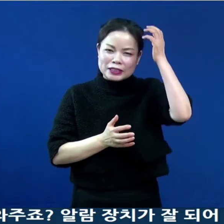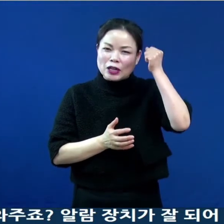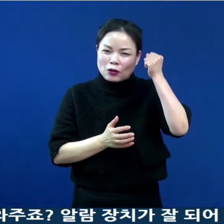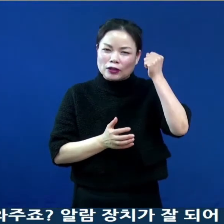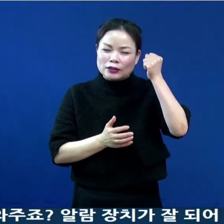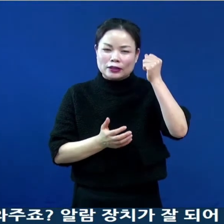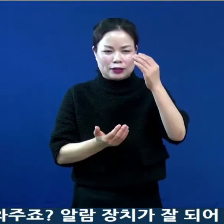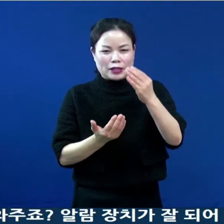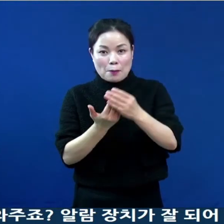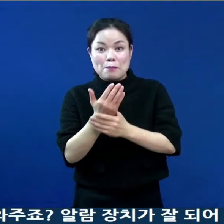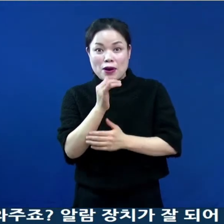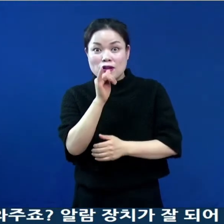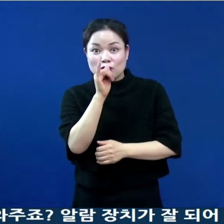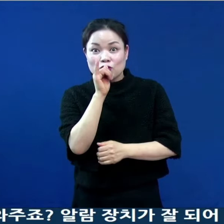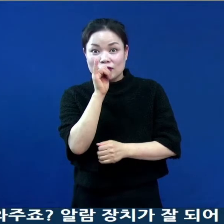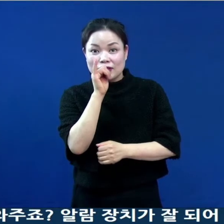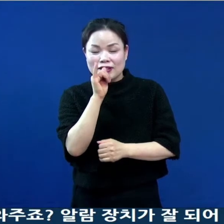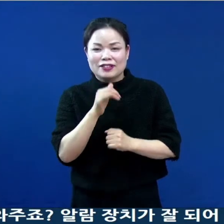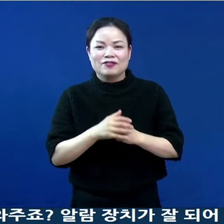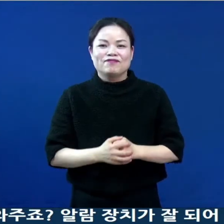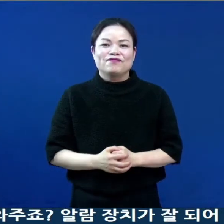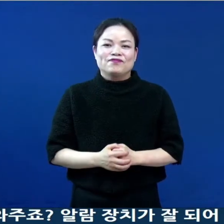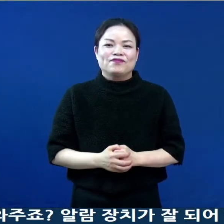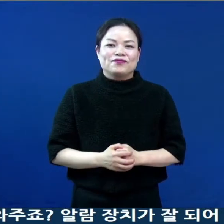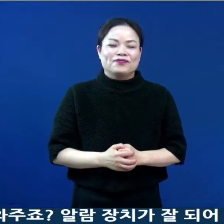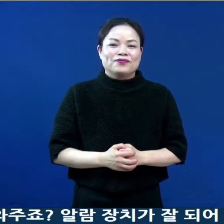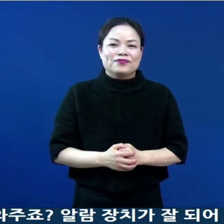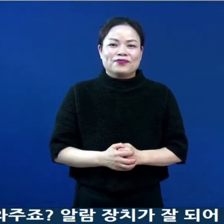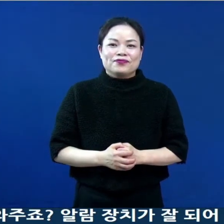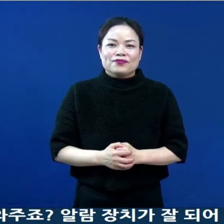기억이 떠오르게 할 수 있죠.